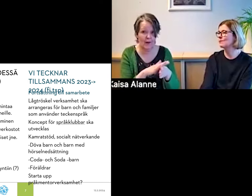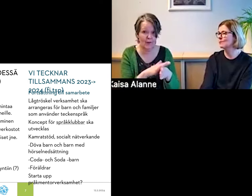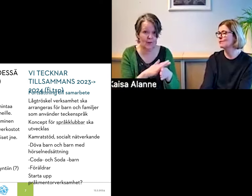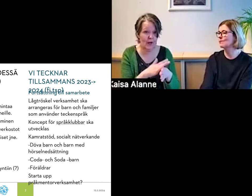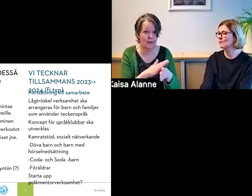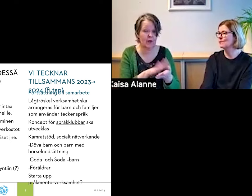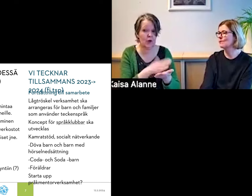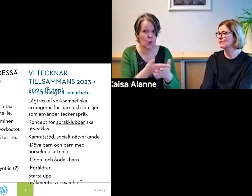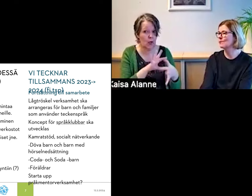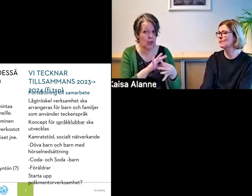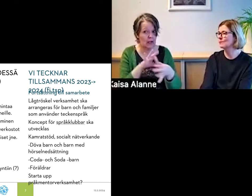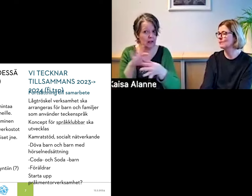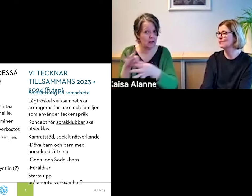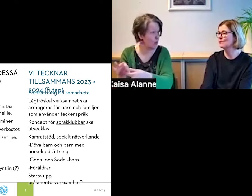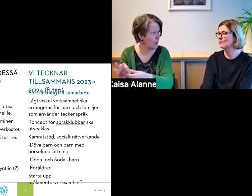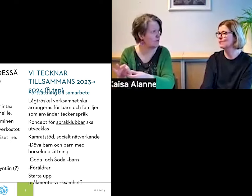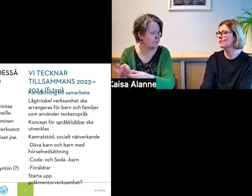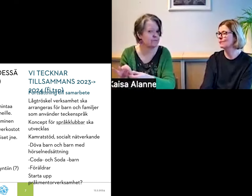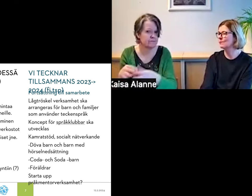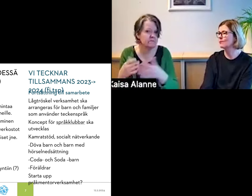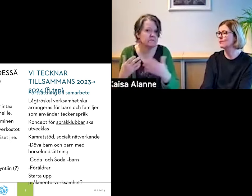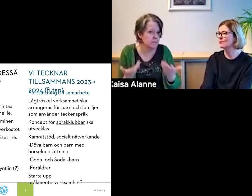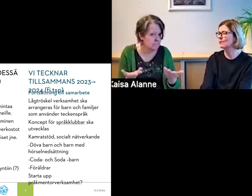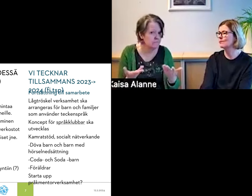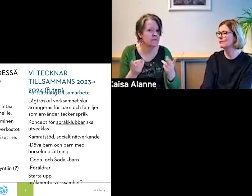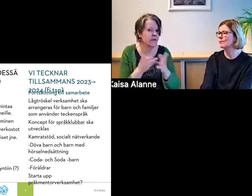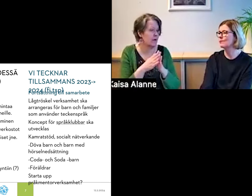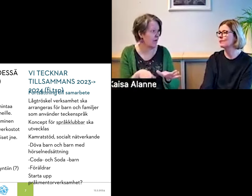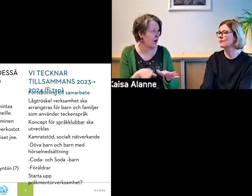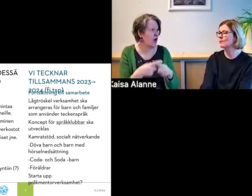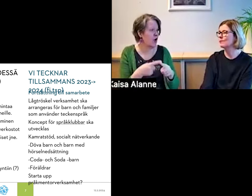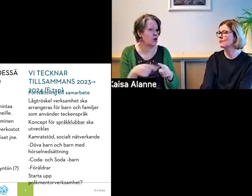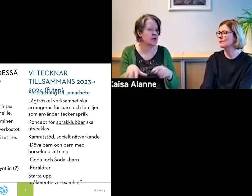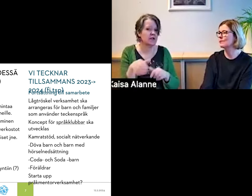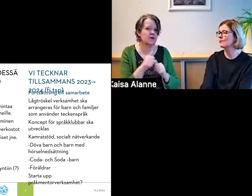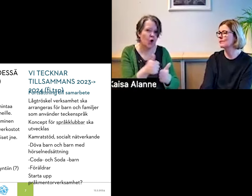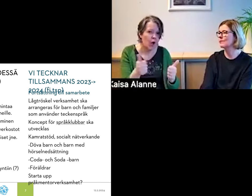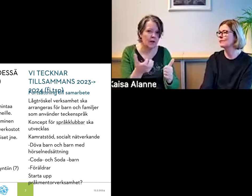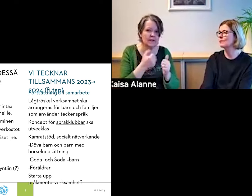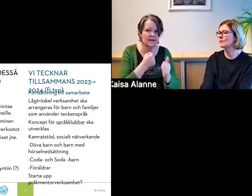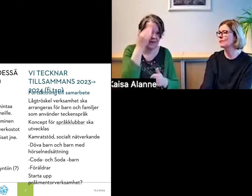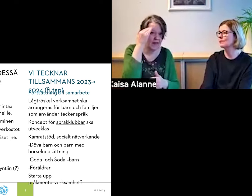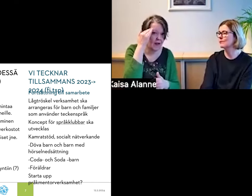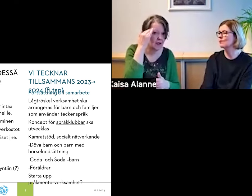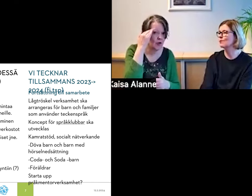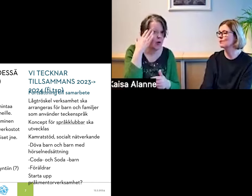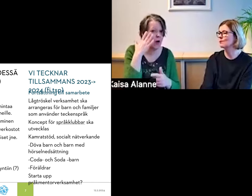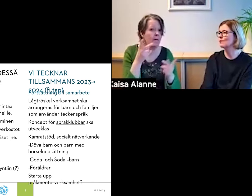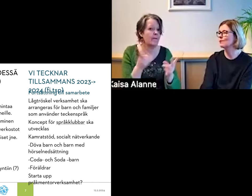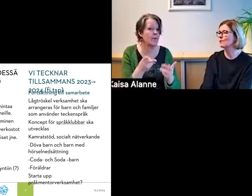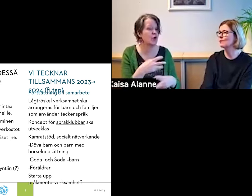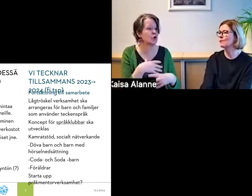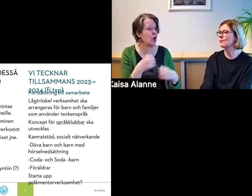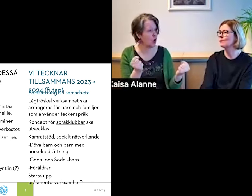kielten tulkkaus täytyy muistaa, että sekin on joskus, se täytyy ottaa käyttöön, tulee tulkkausketjuja ja näin. Mutta se,